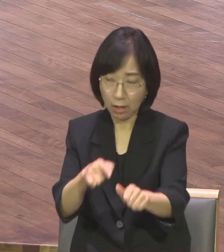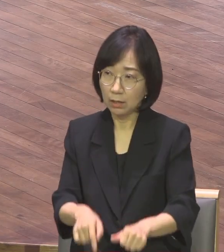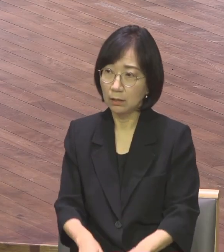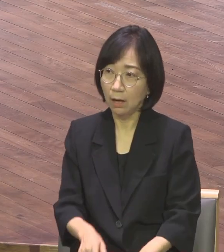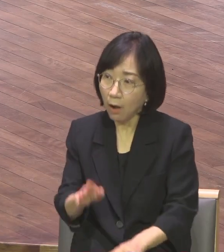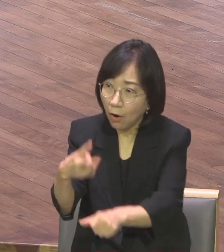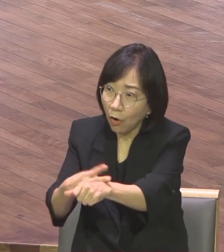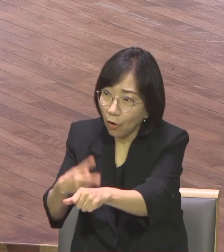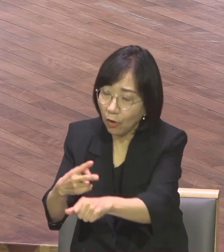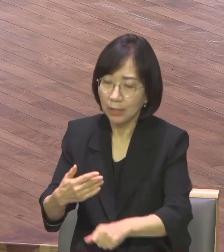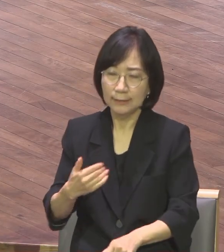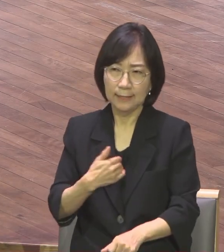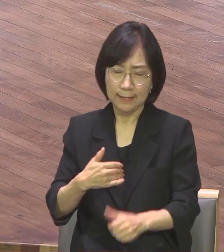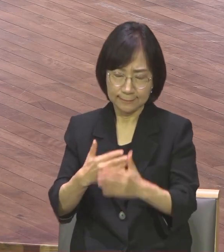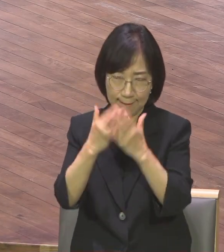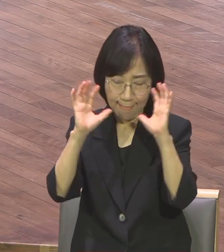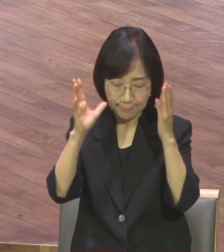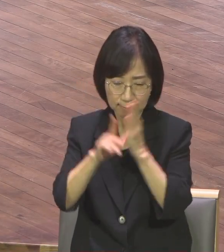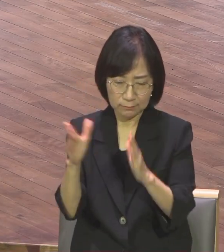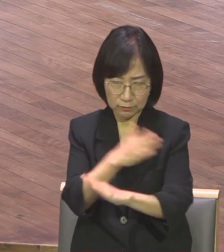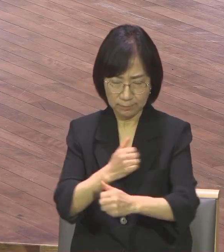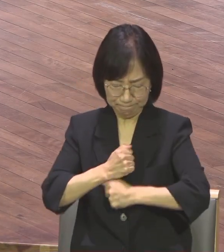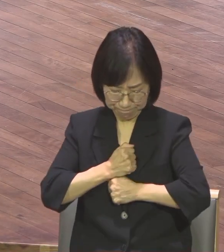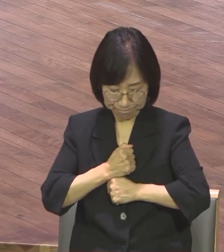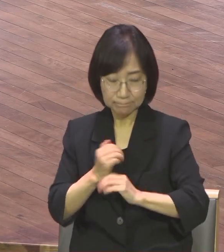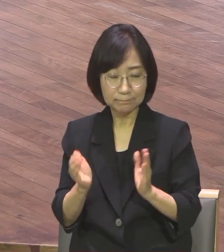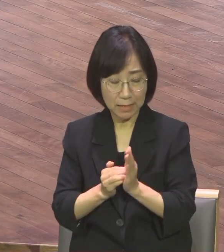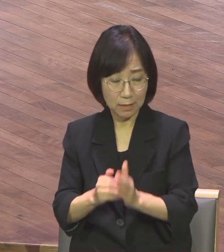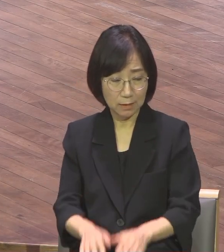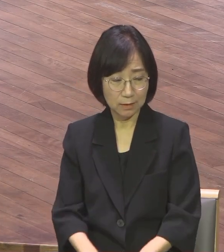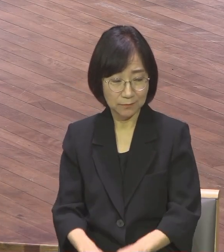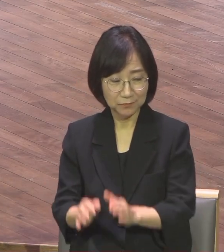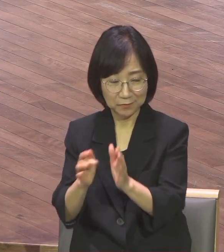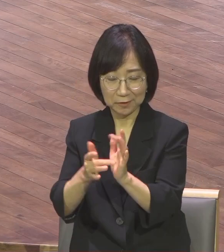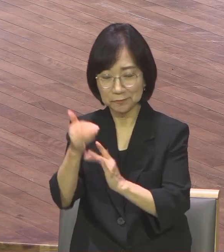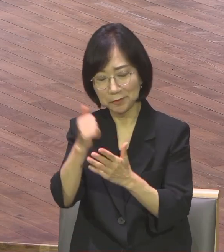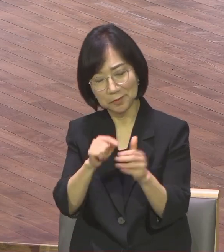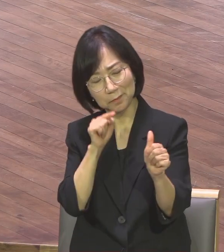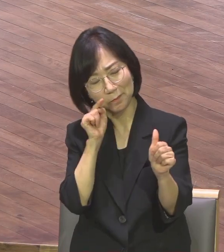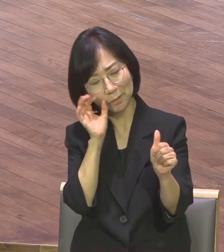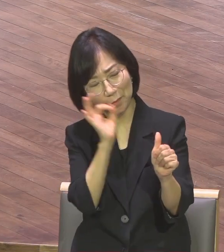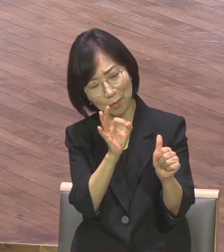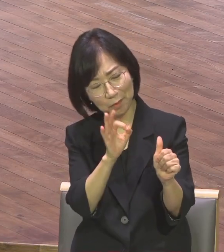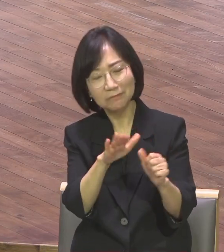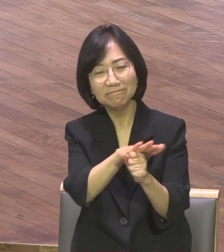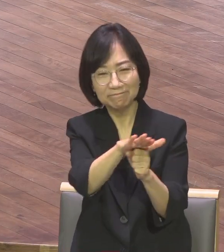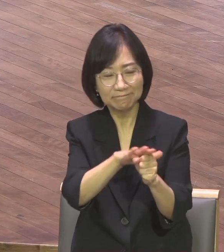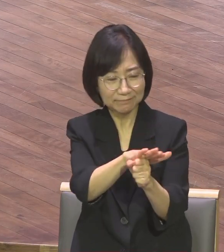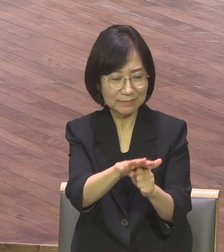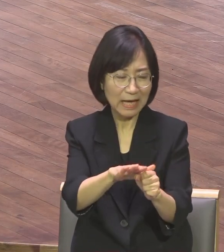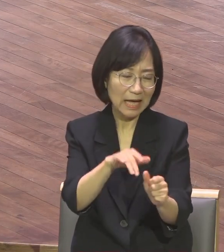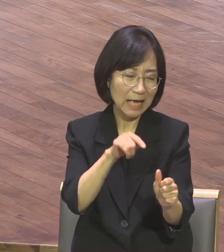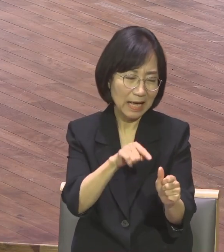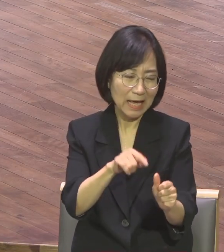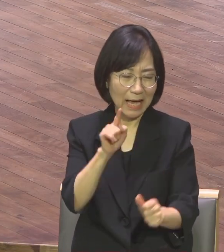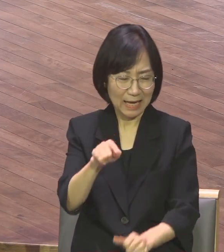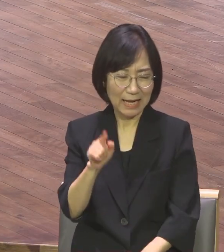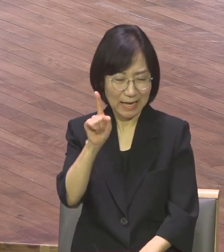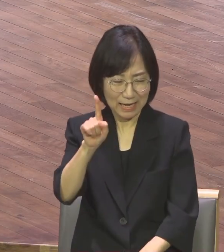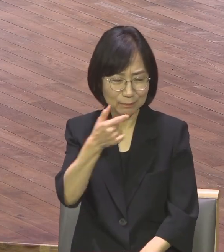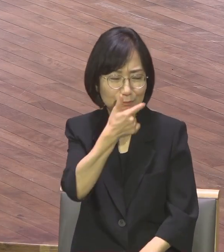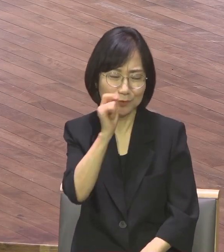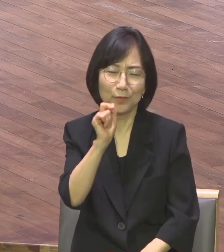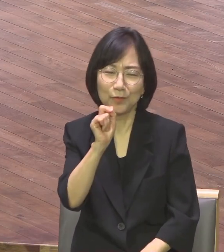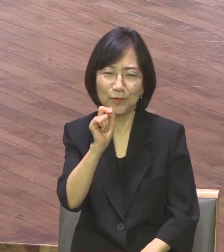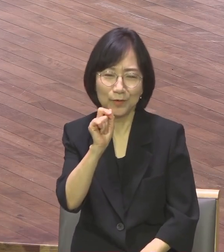여짜오되 선생님이여 이것은 내가 어려서부터 다 지켰나이다. 예수께서 그를 보시고 사랑하사 이르시되 내게 아직도 한 가지 부족한